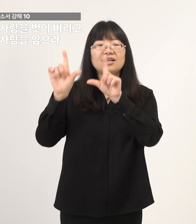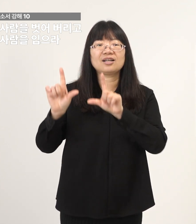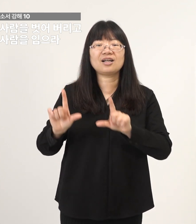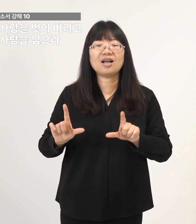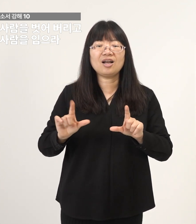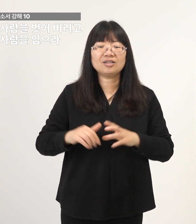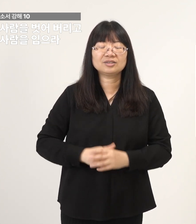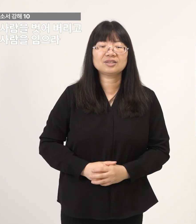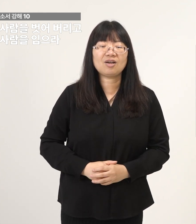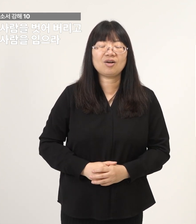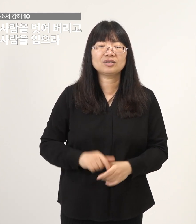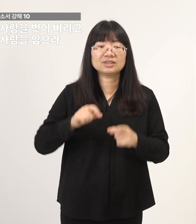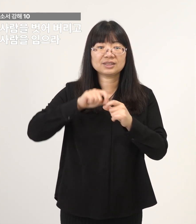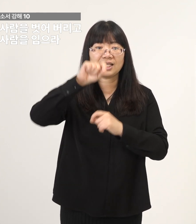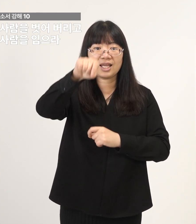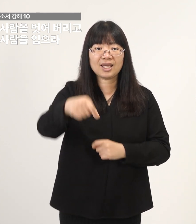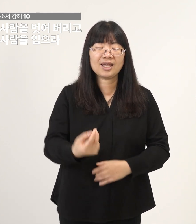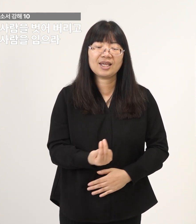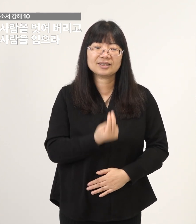살리라.